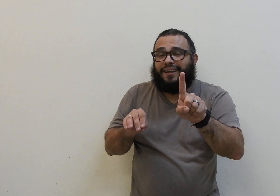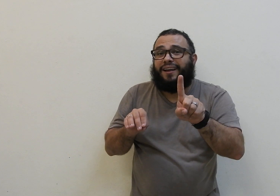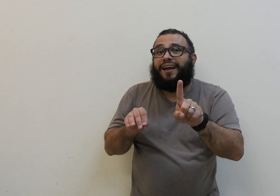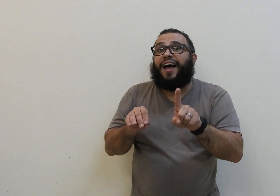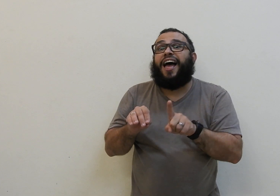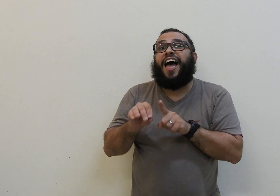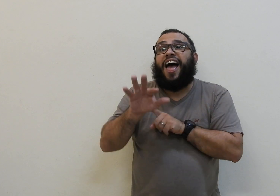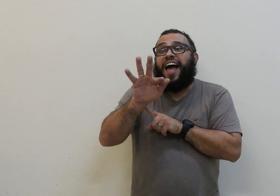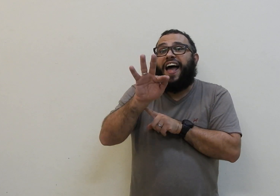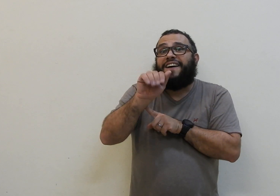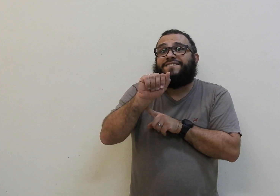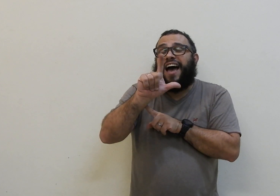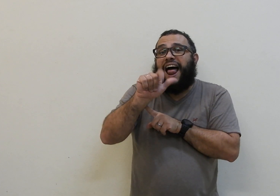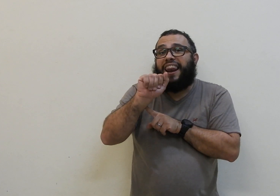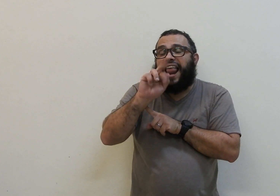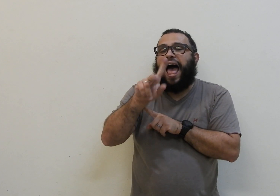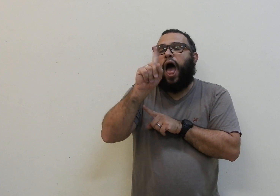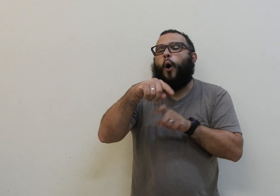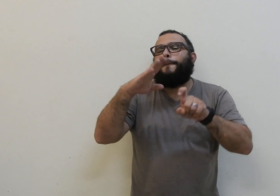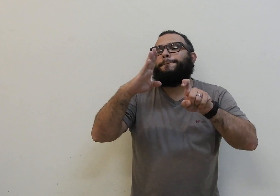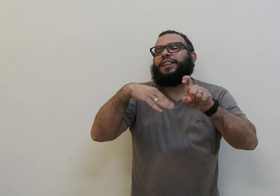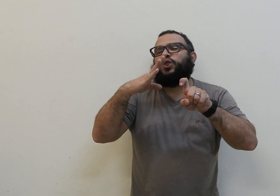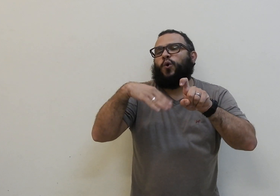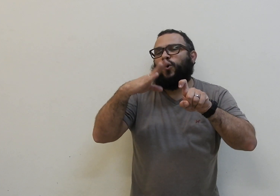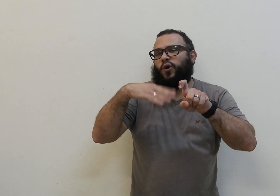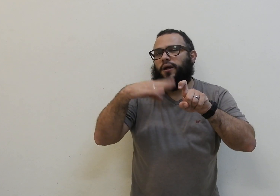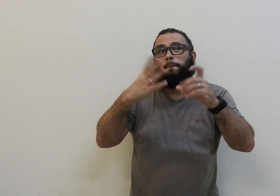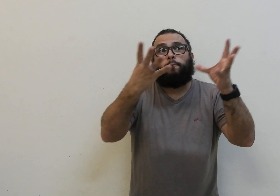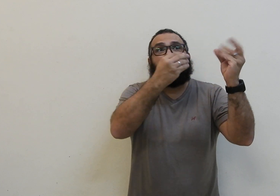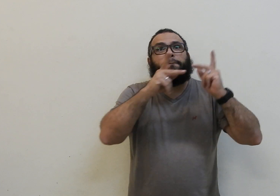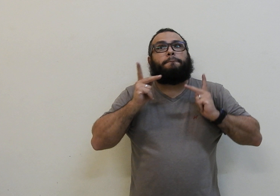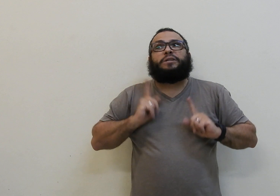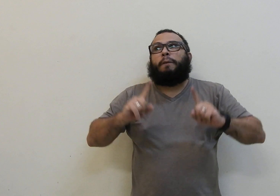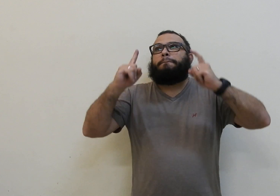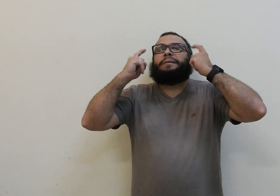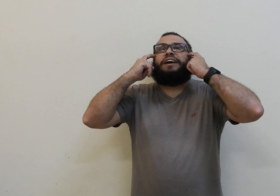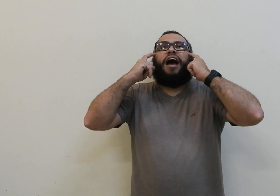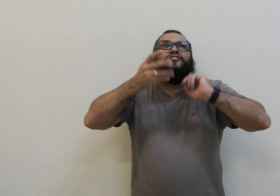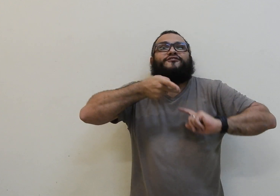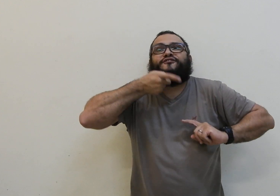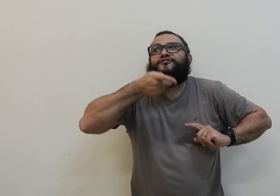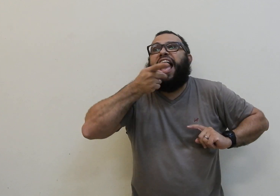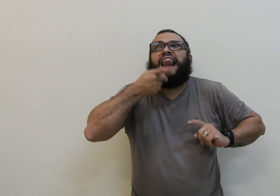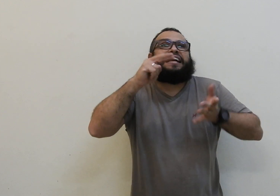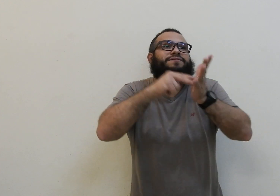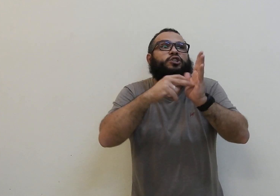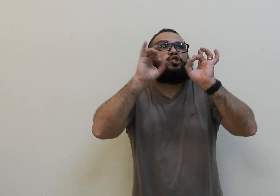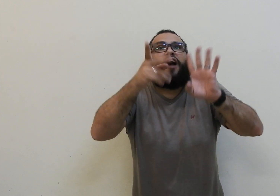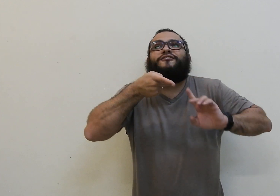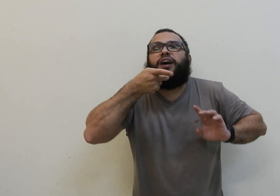da boca? Não. Falar é um ato de comunicação. Então, dizer que